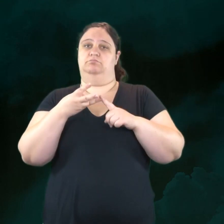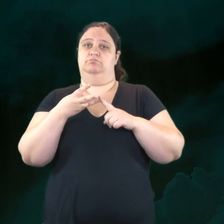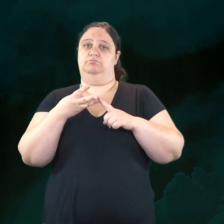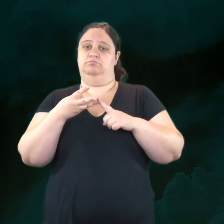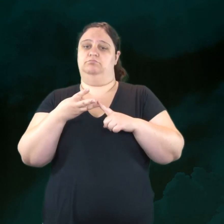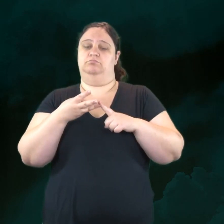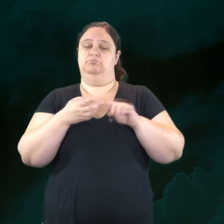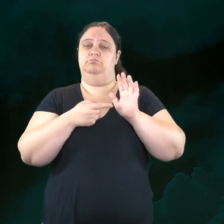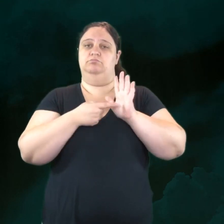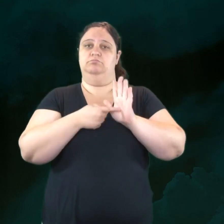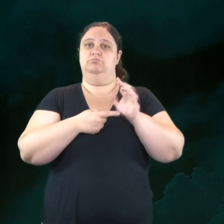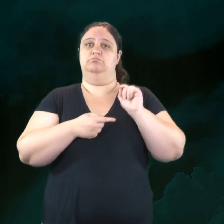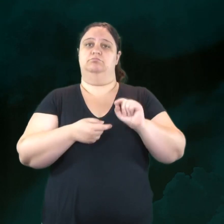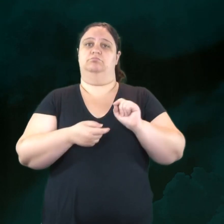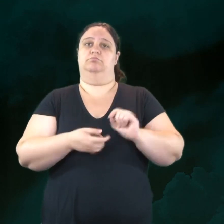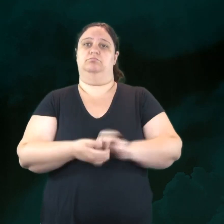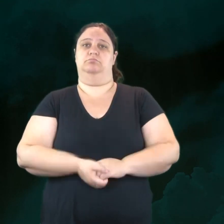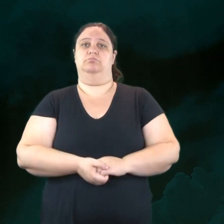assim,